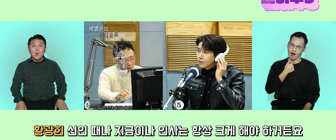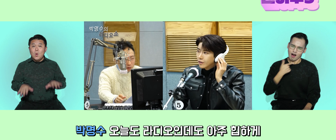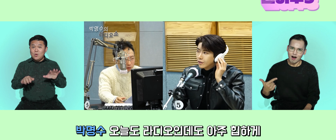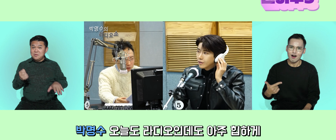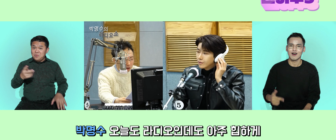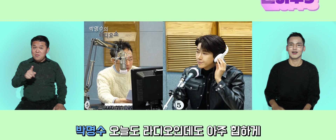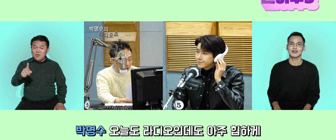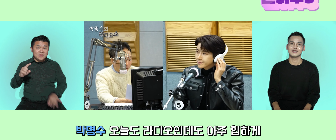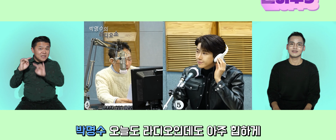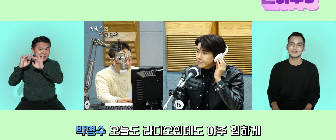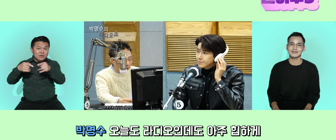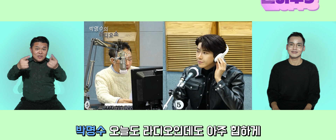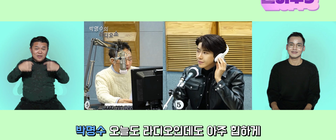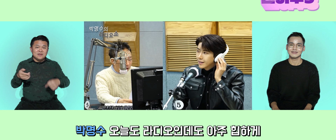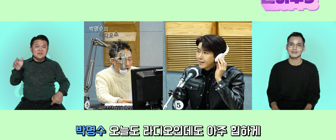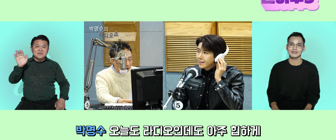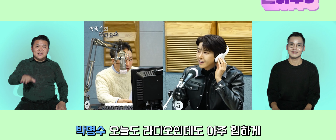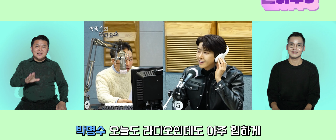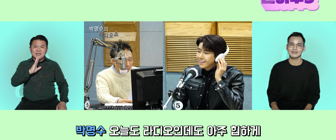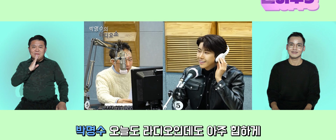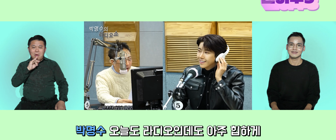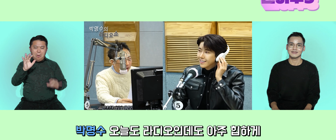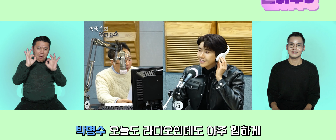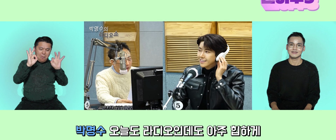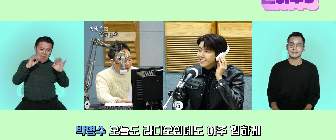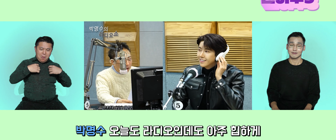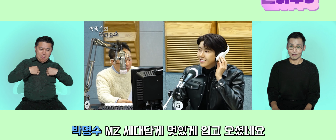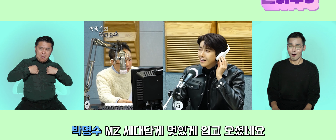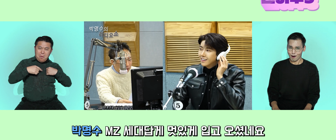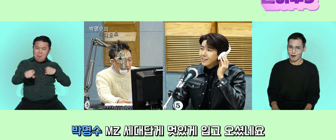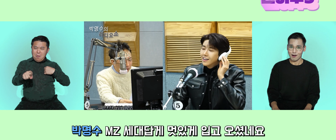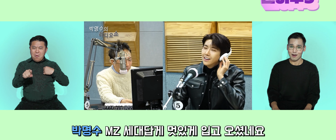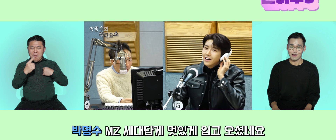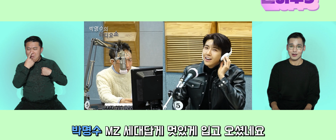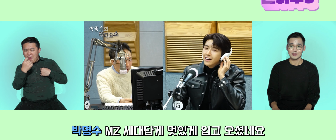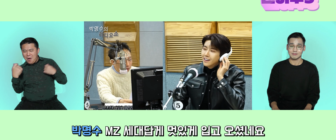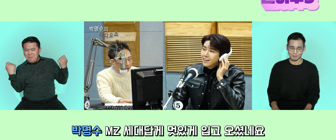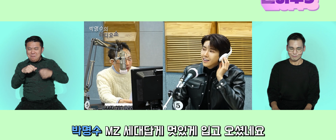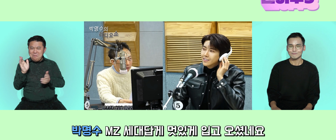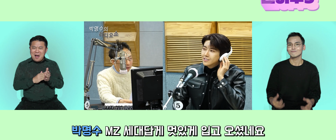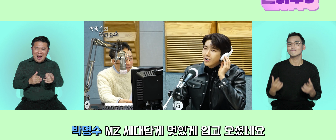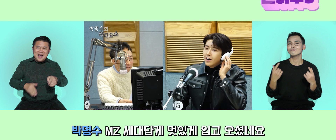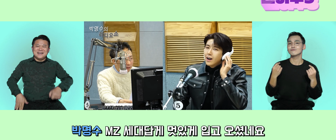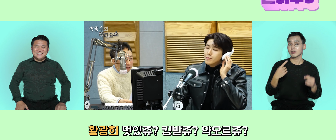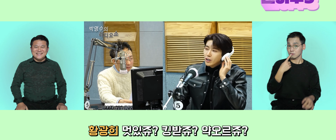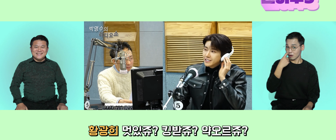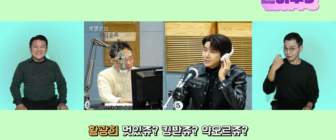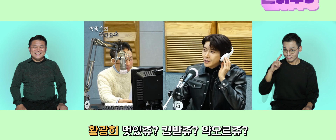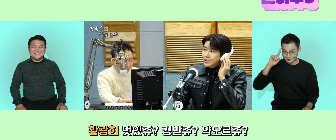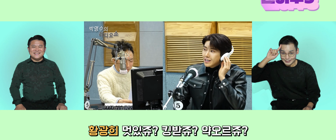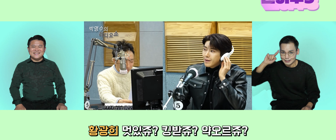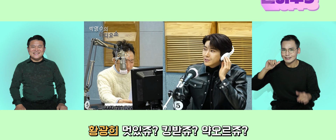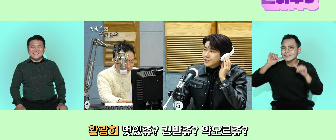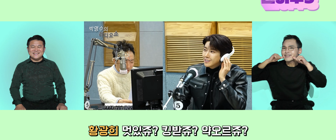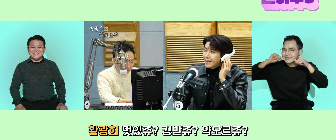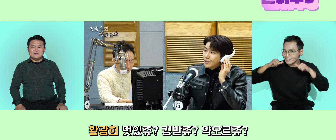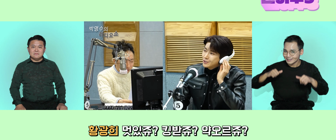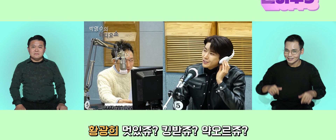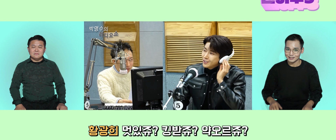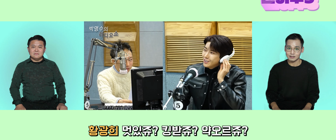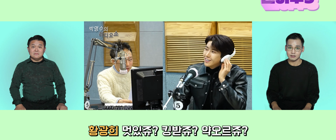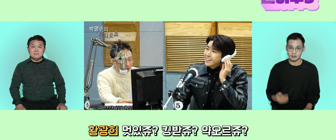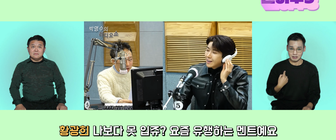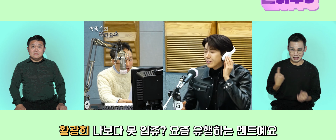되거든요. 오늘도 저 라디오인데도 아주 힙하게 MZ세대답게 멋있게 입고 오셨네요. 그렇죠. 멋있쥬? 킹밧쥬?